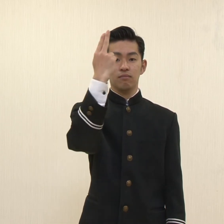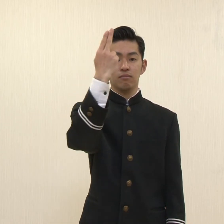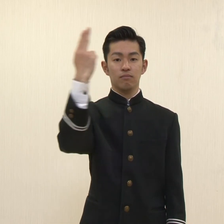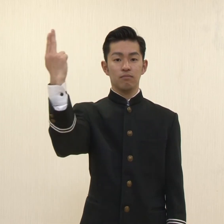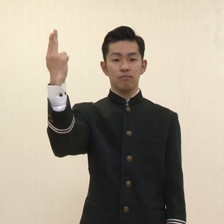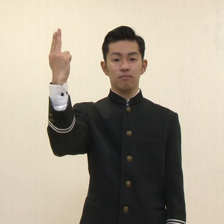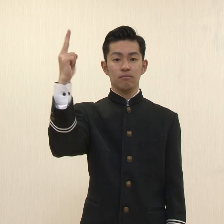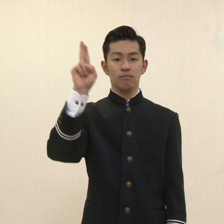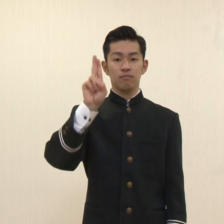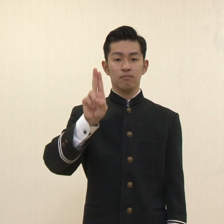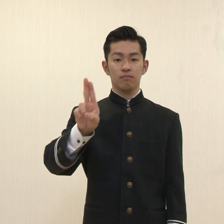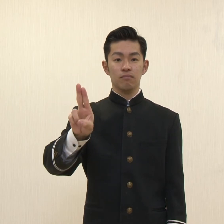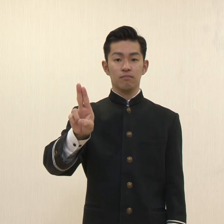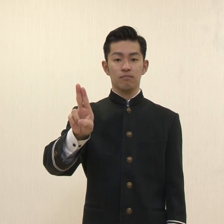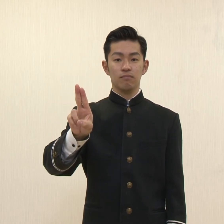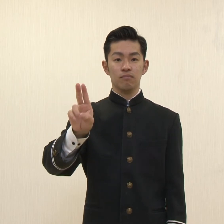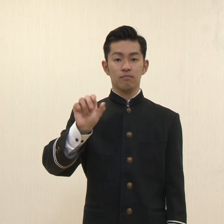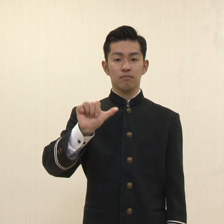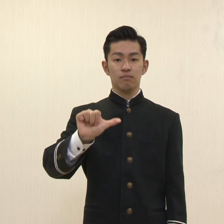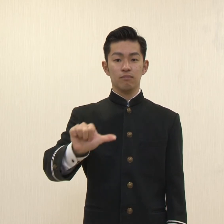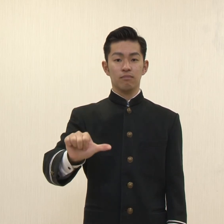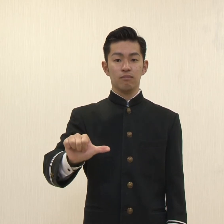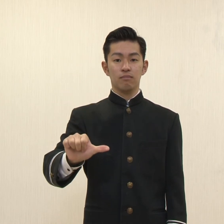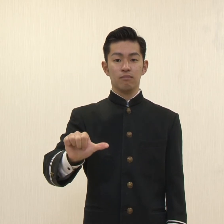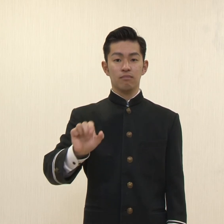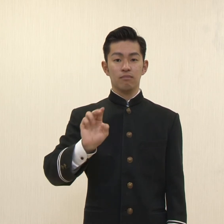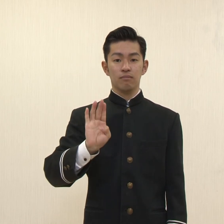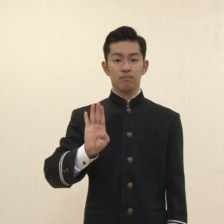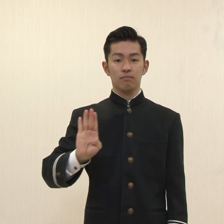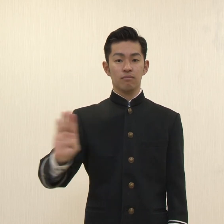ドうあげ。